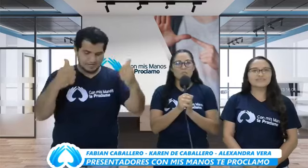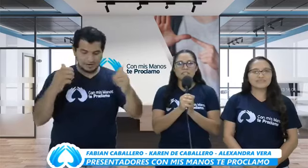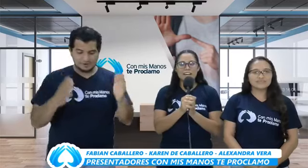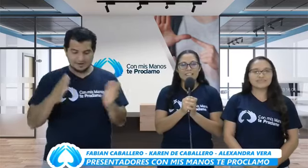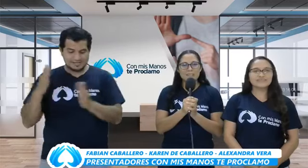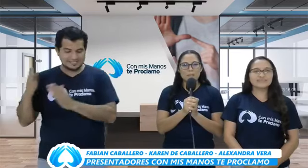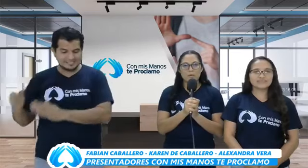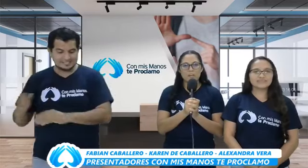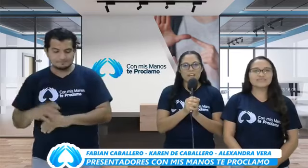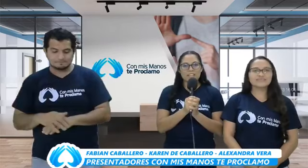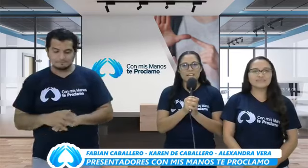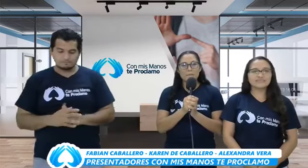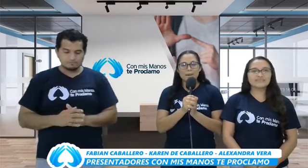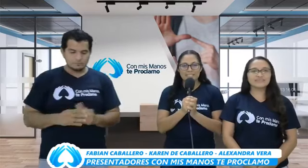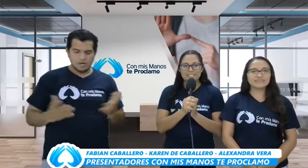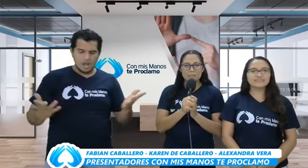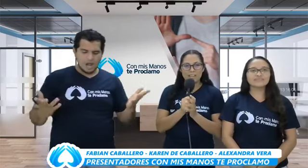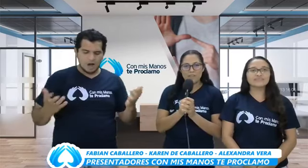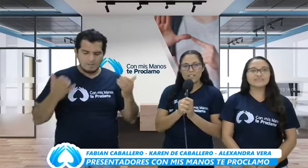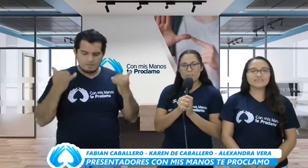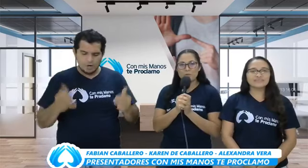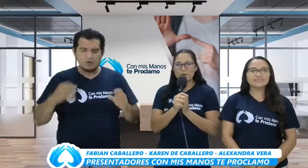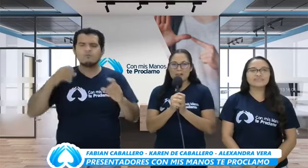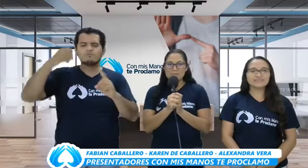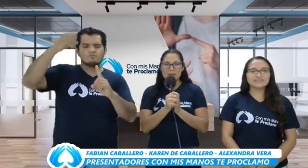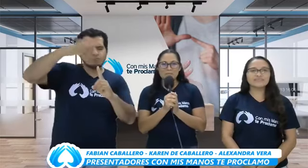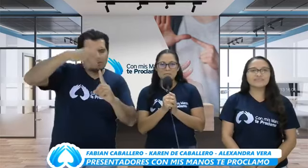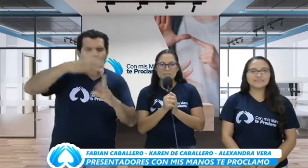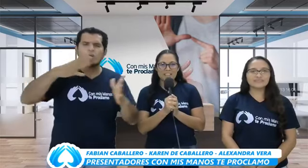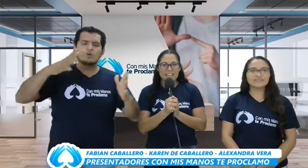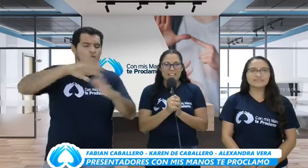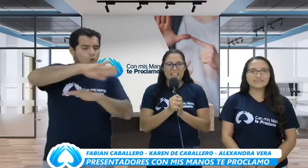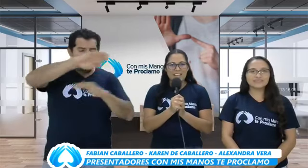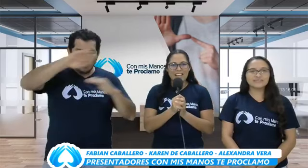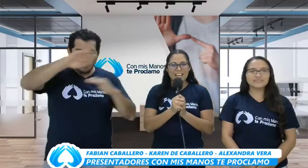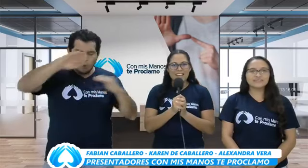también. Muchas gracias por ser partícipe de nuestro programa.